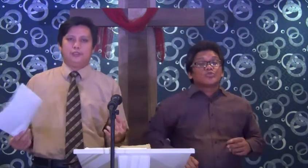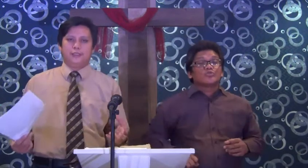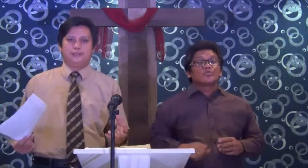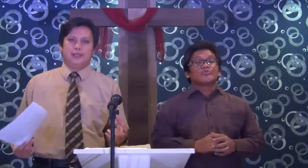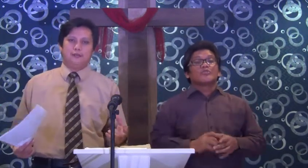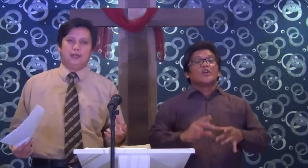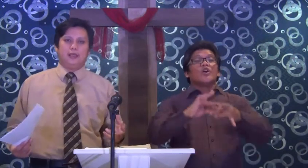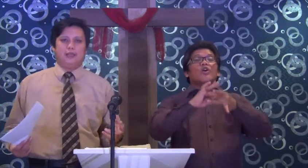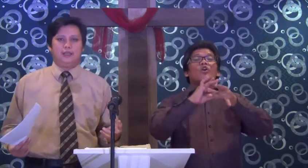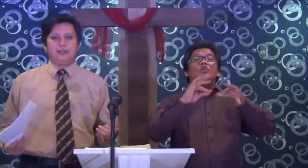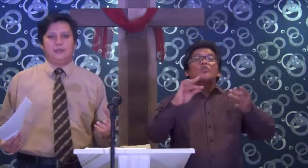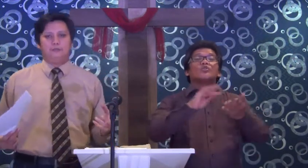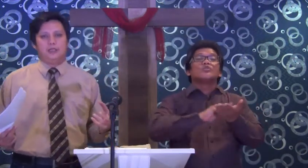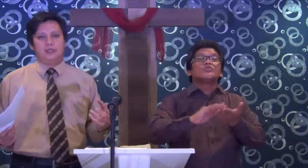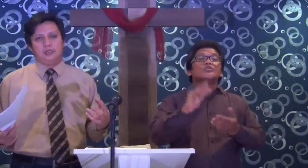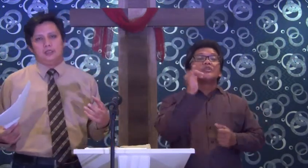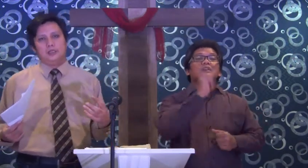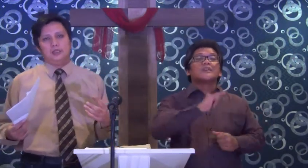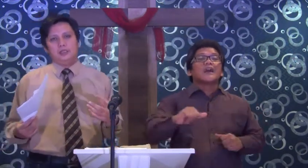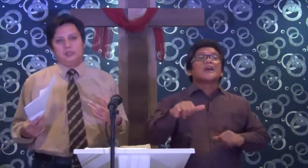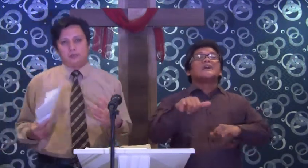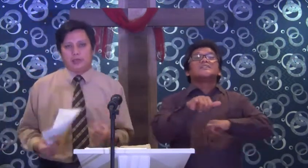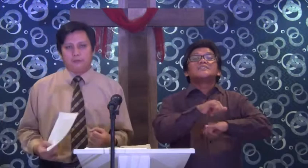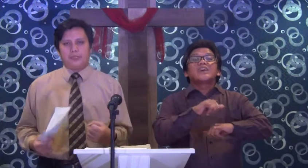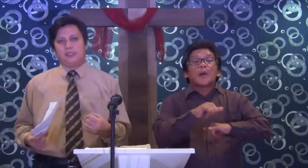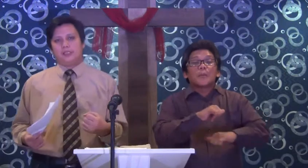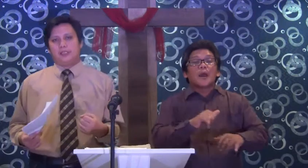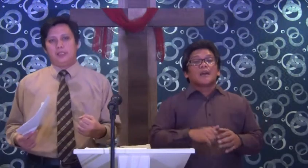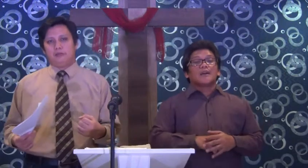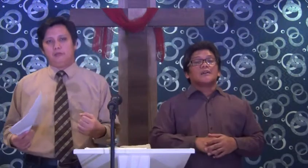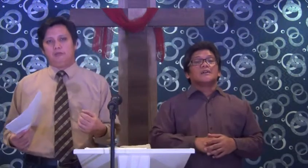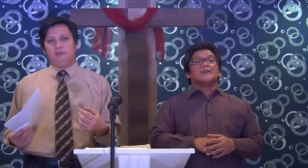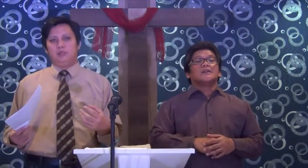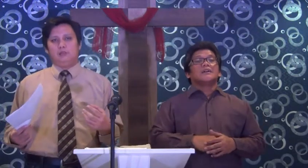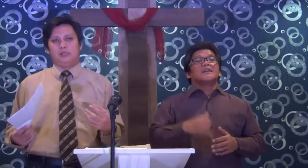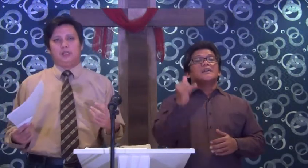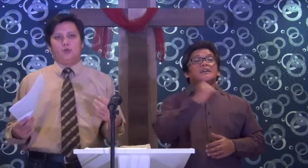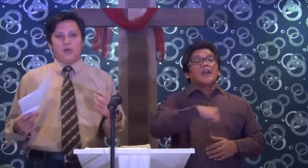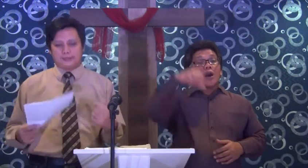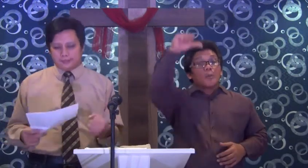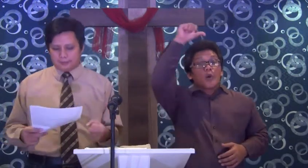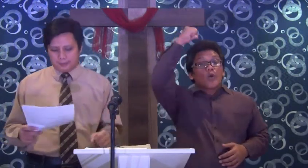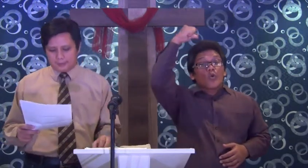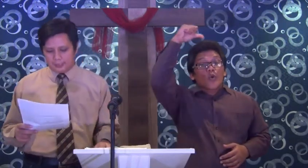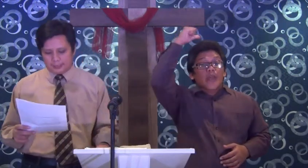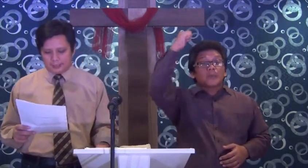Roh Kudus yang sama yang mengurapi kita, yang memberikan kuasa kepada kita hari-hari